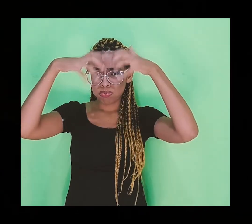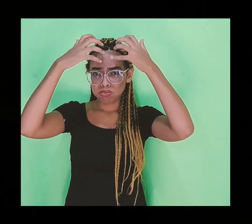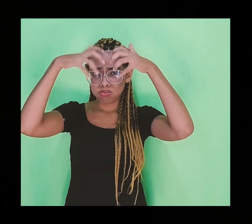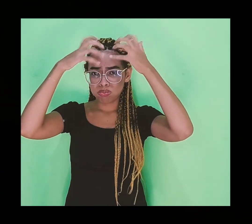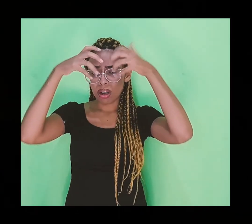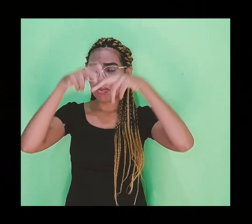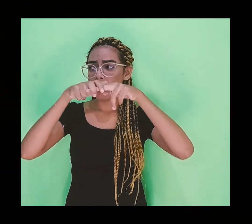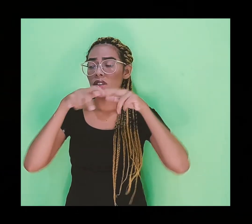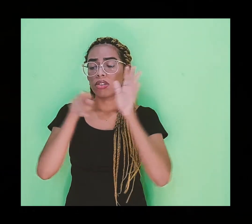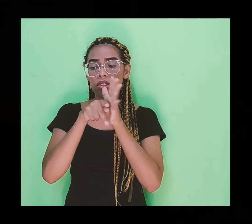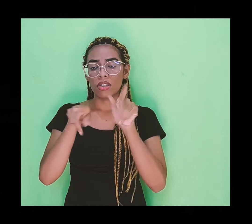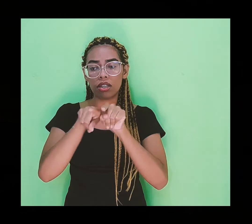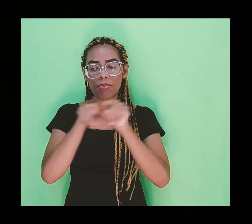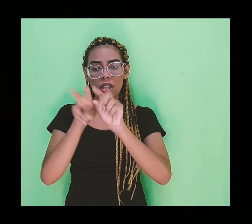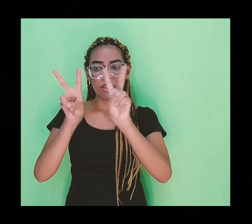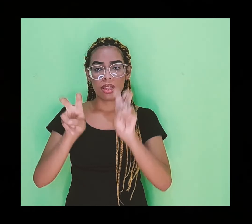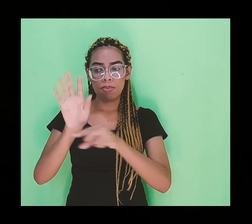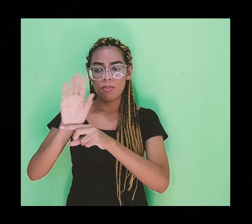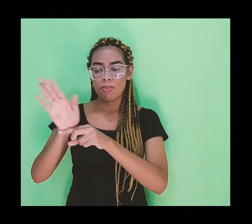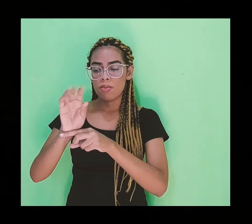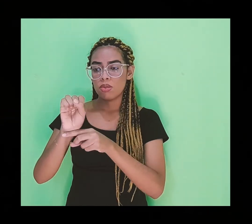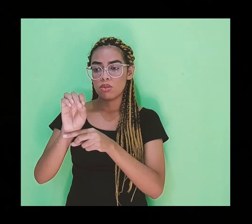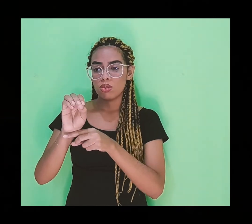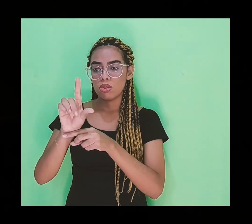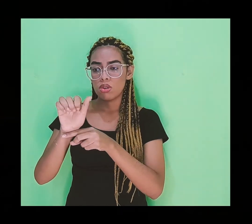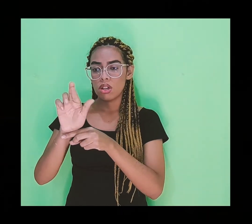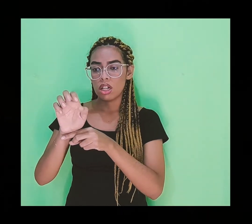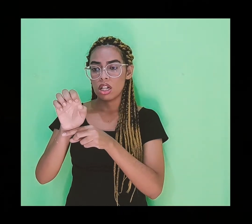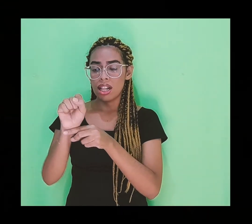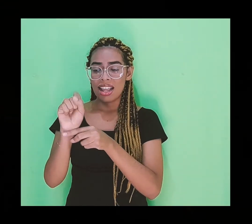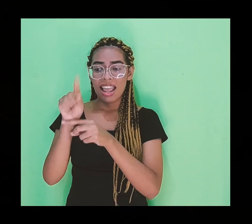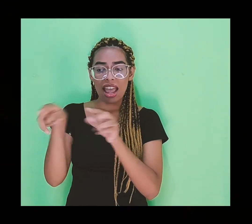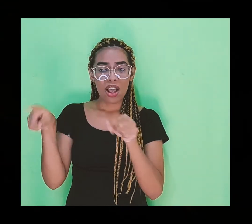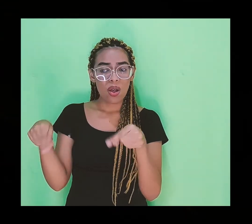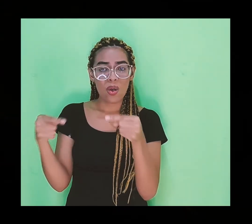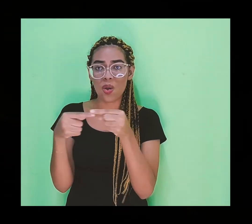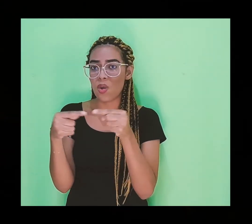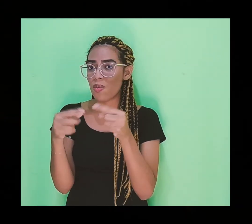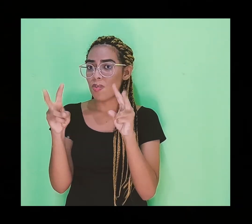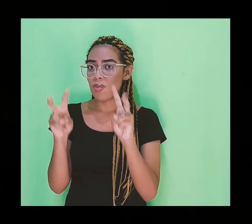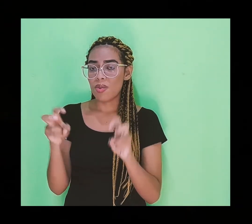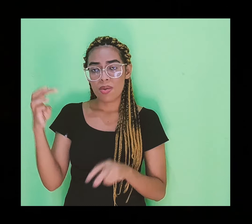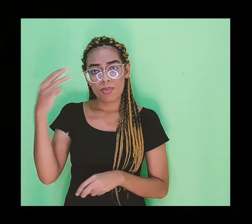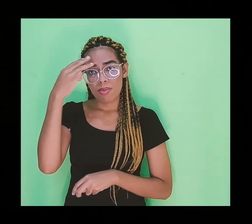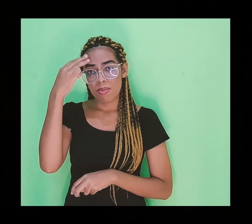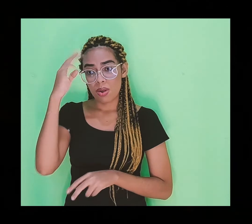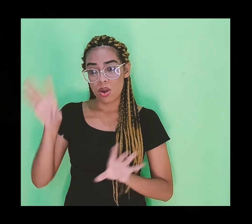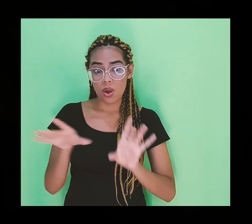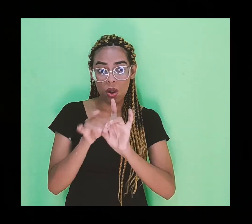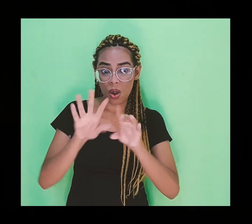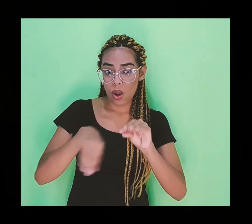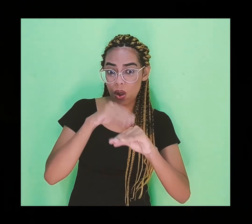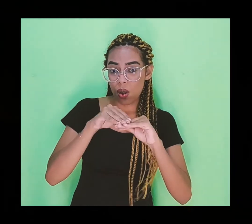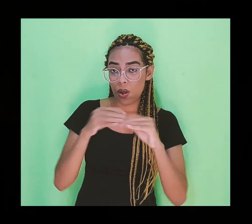muito sobre memória também, sabe? E eu fui comparando o Solaris, o Tarkovsky, com o Super Memórias. E eu vou fazer outro gancho. Eu vou Manda.